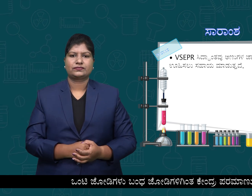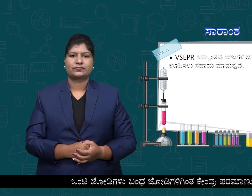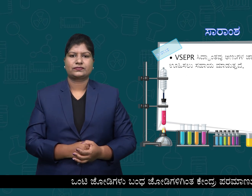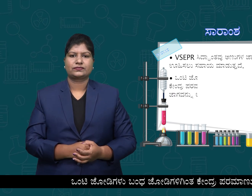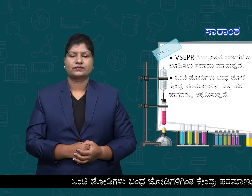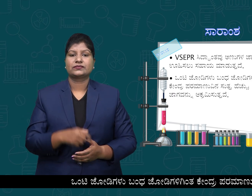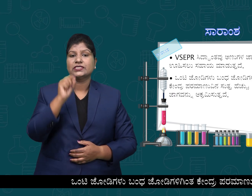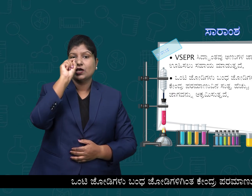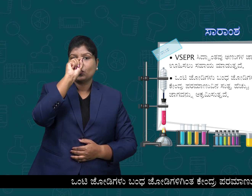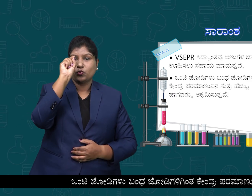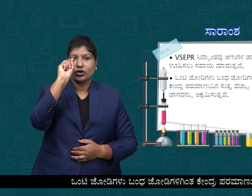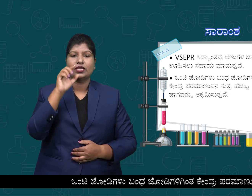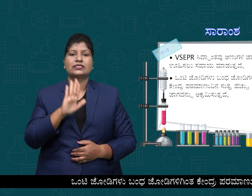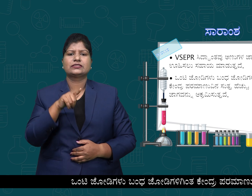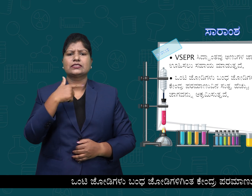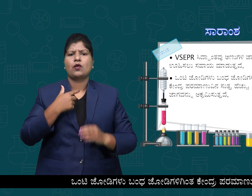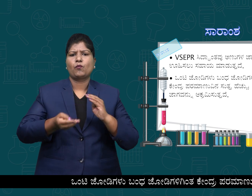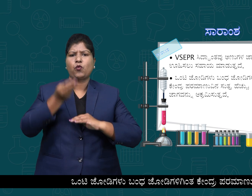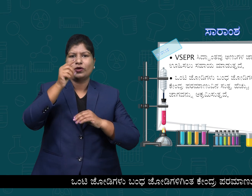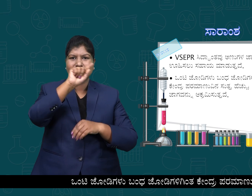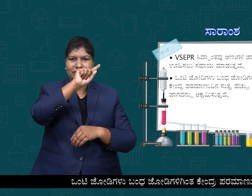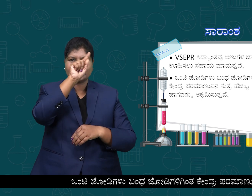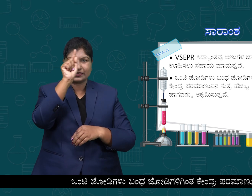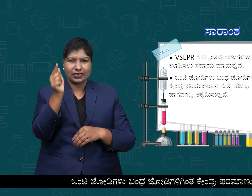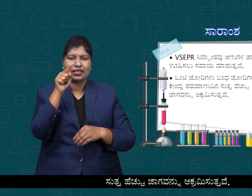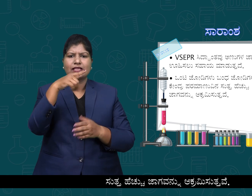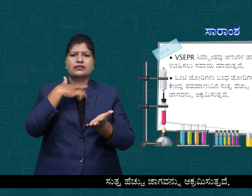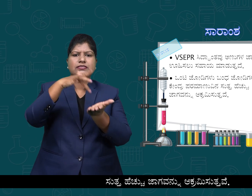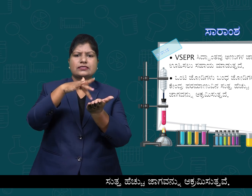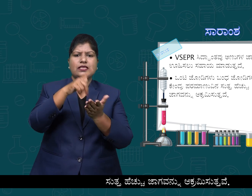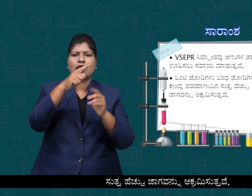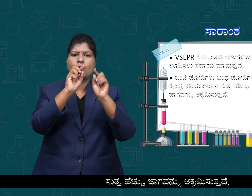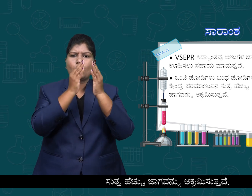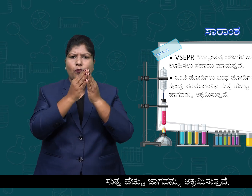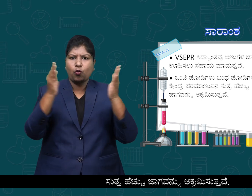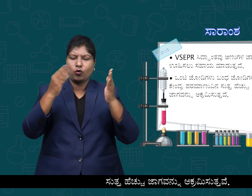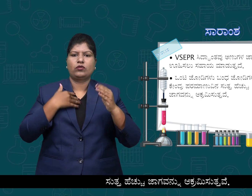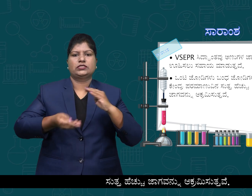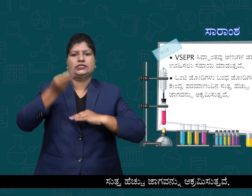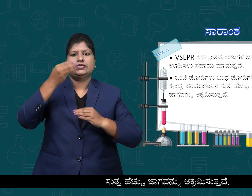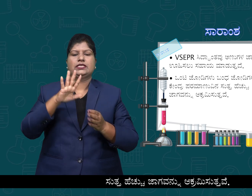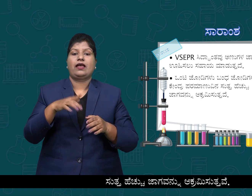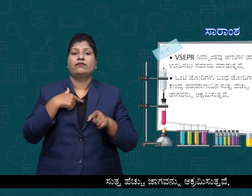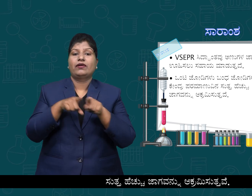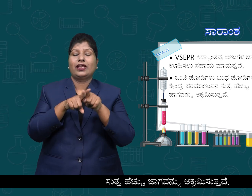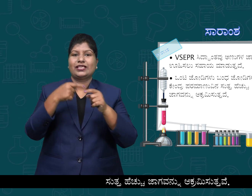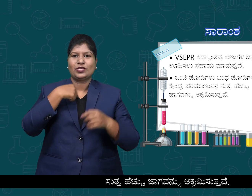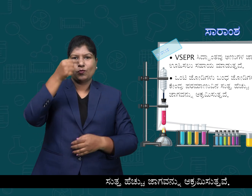ಒಂಟಿ ಜೋಡಿಗಳು ಬಂಧ ಜೋಡಿಗಳಿಗಿಂತ ಕೇಂದ್ರ ಪರಮಾಣುವಿನ ಸುತ್ತ ಹೆಚ್ಚು ಜಾಗವನ್ನು ಆಕ್ರಮಿಸುತ್ತವೆ.